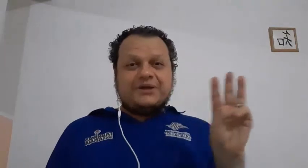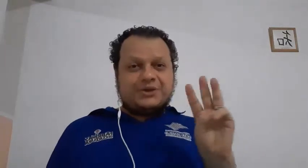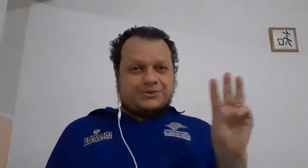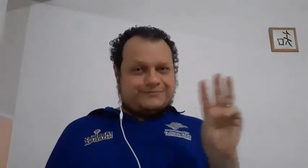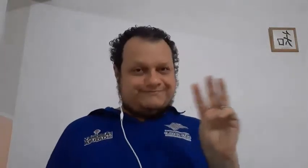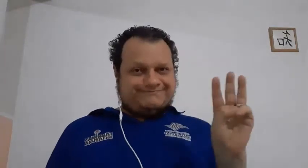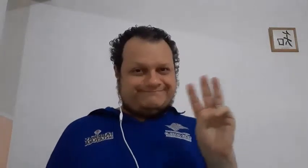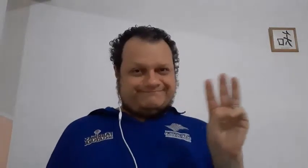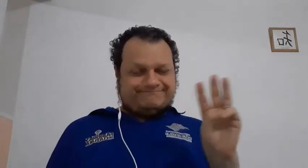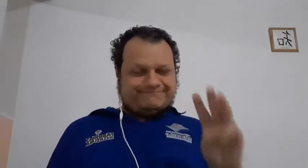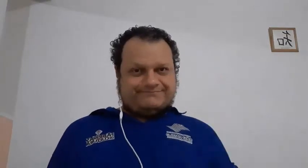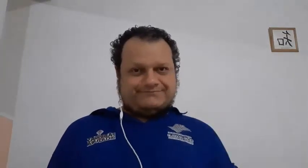W.